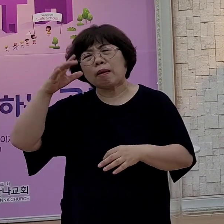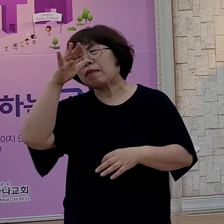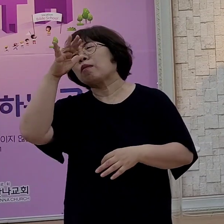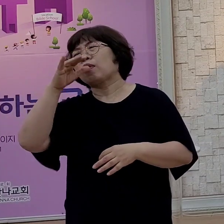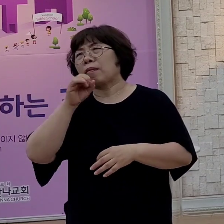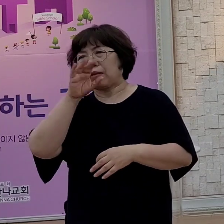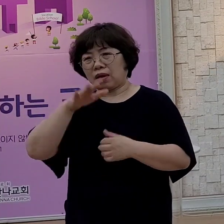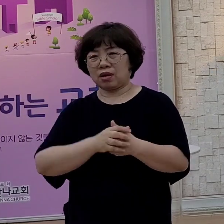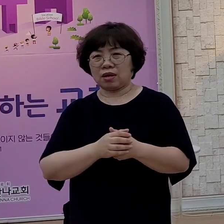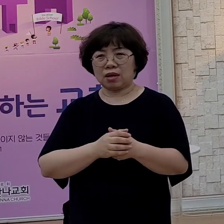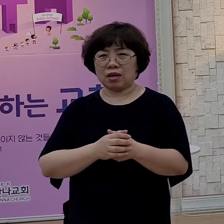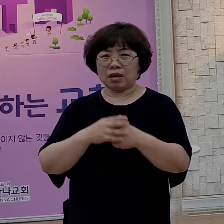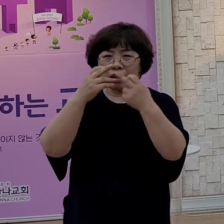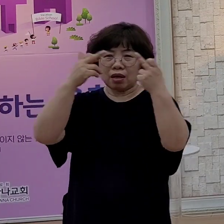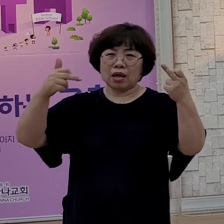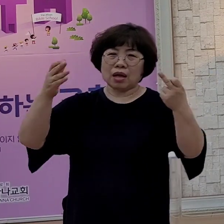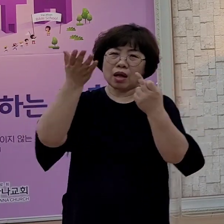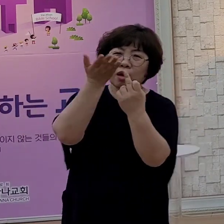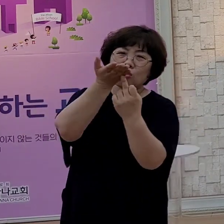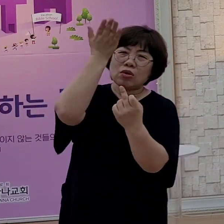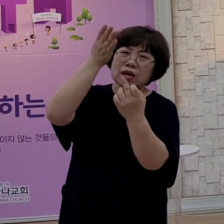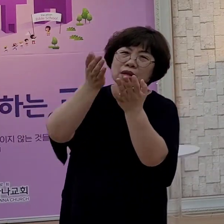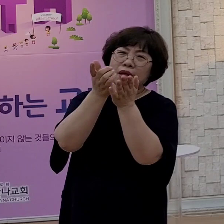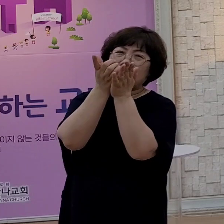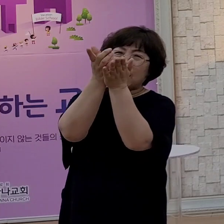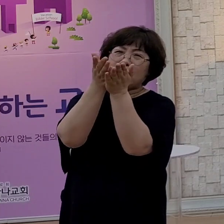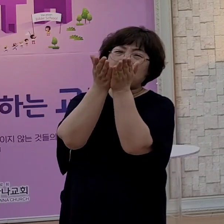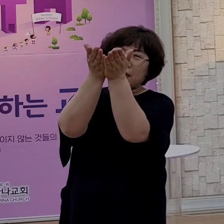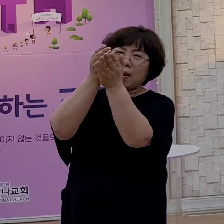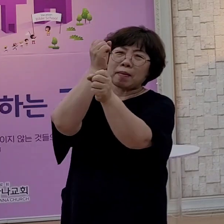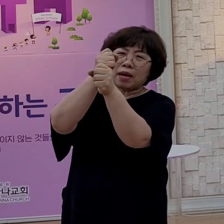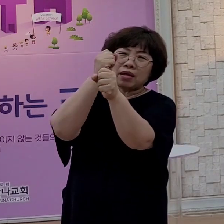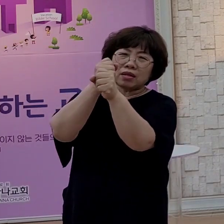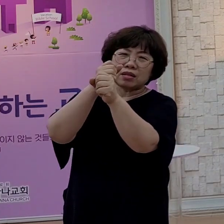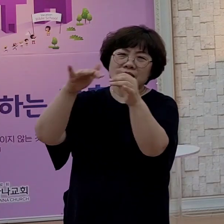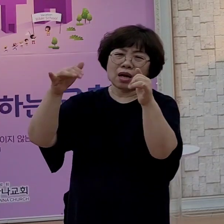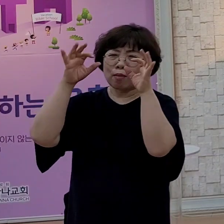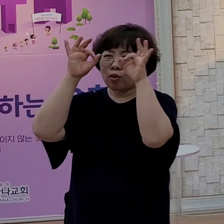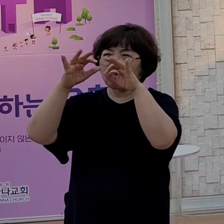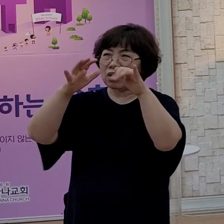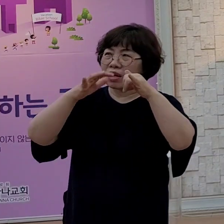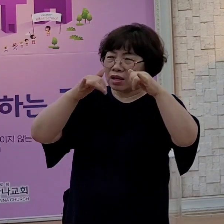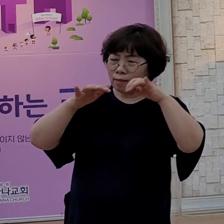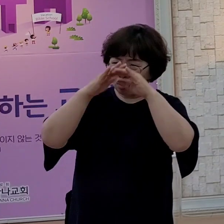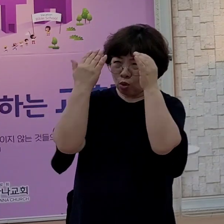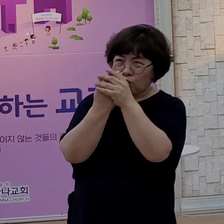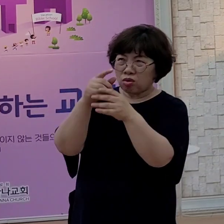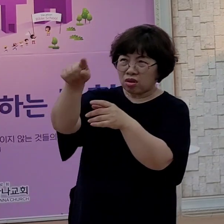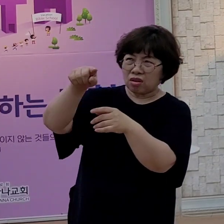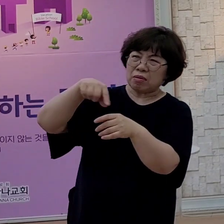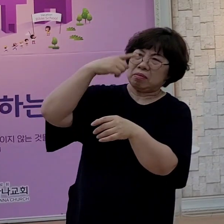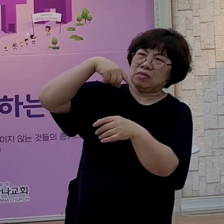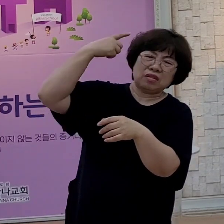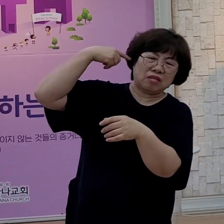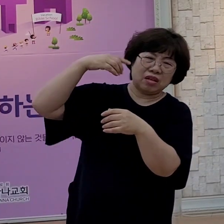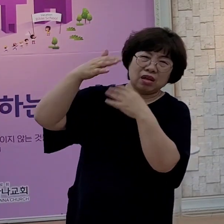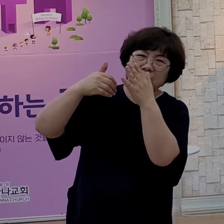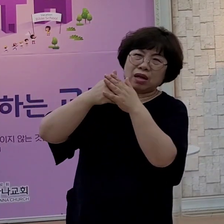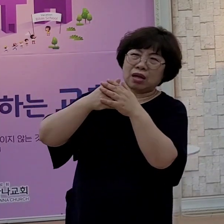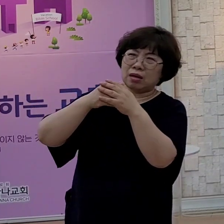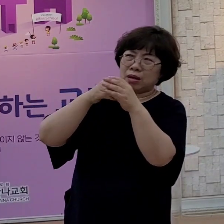에이구 산꼭대기에다 배를 만든단다. 하나님이 그랬단다. 하나님이 어디 계신데? 하나님의 말씀이 당장 내려오보라